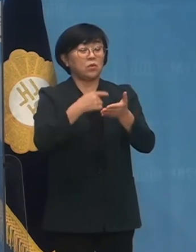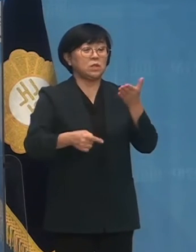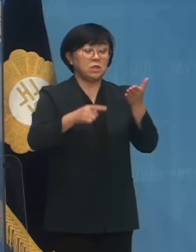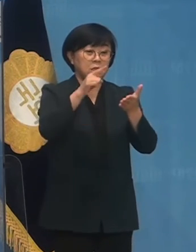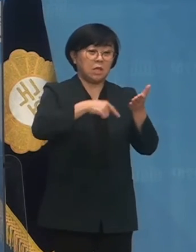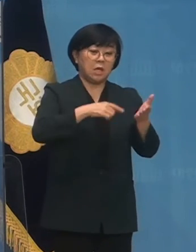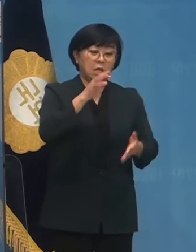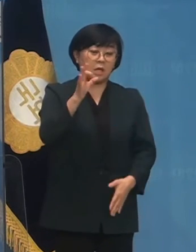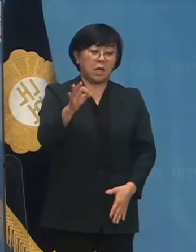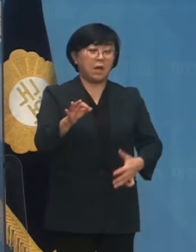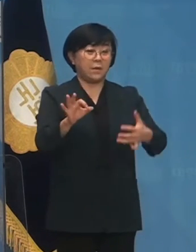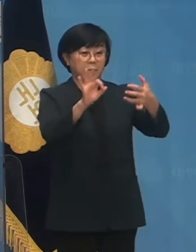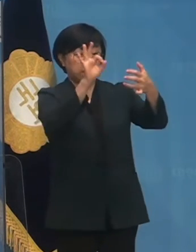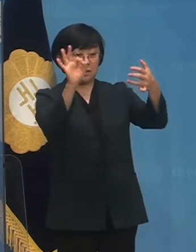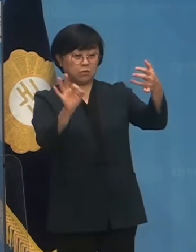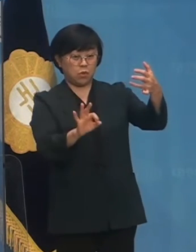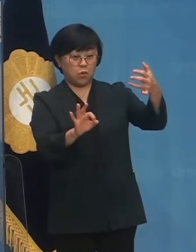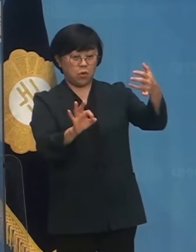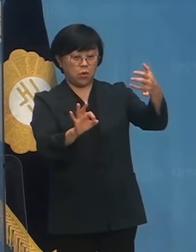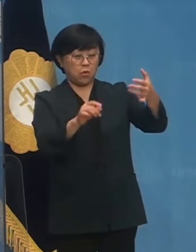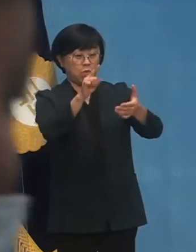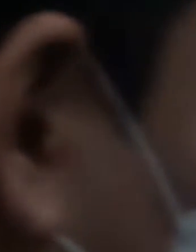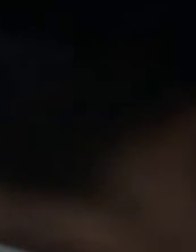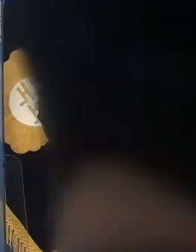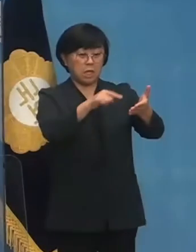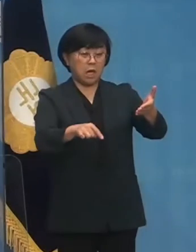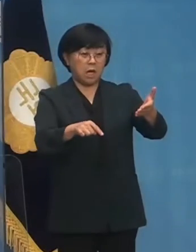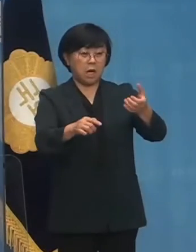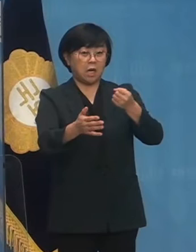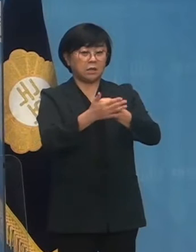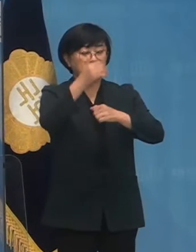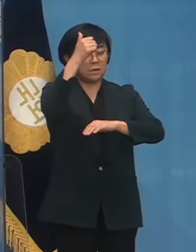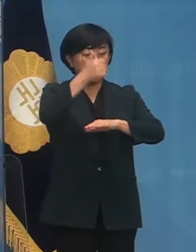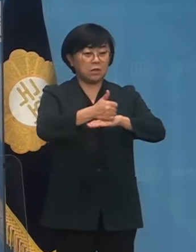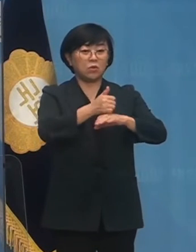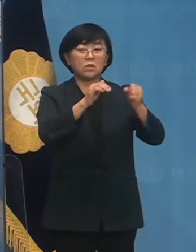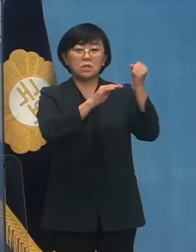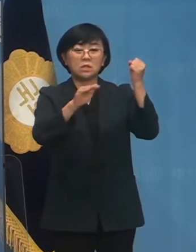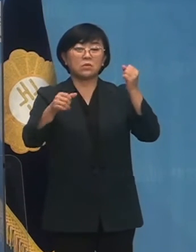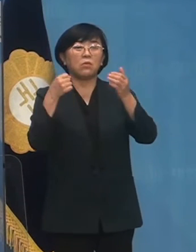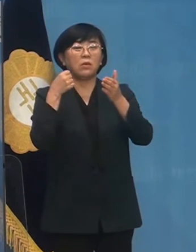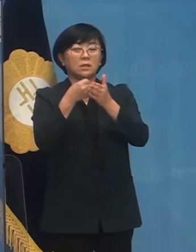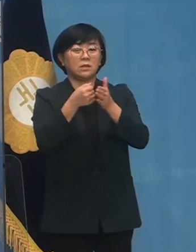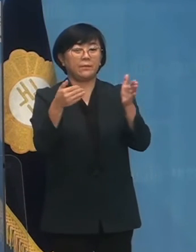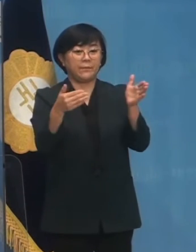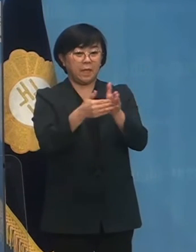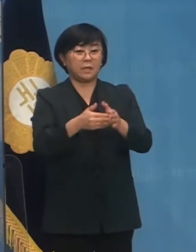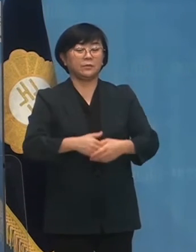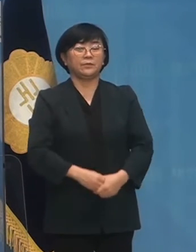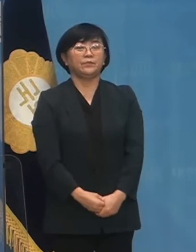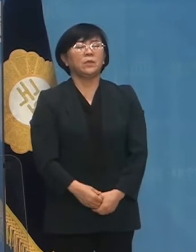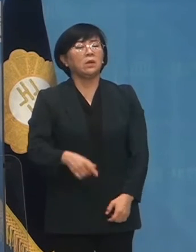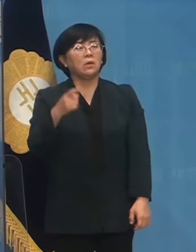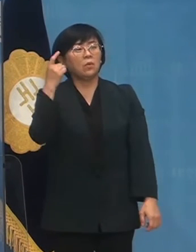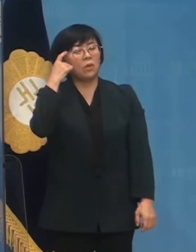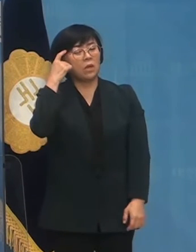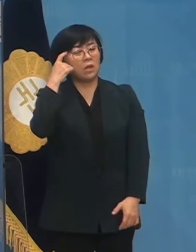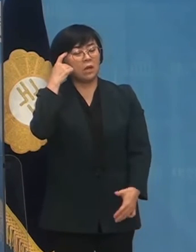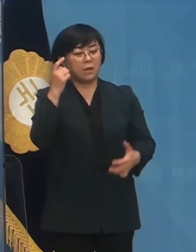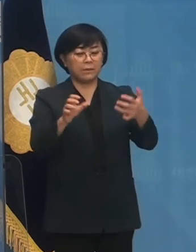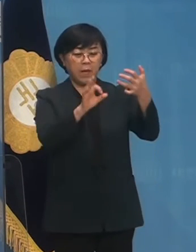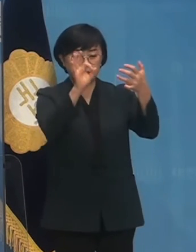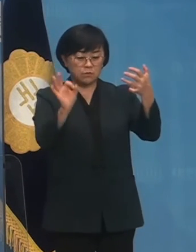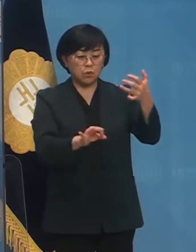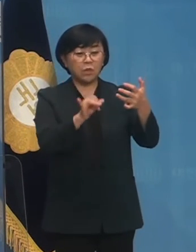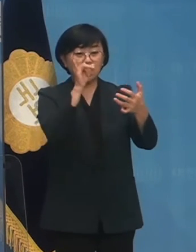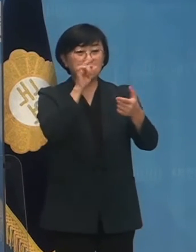손실액의 80%를 보상하는 최종 기준을 확정 발표했습니다. 왜 80%가